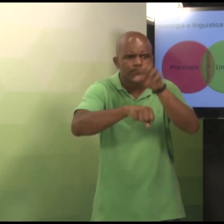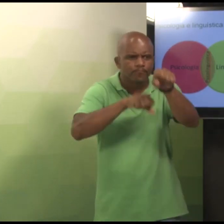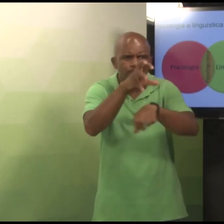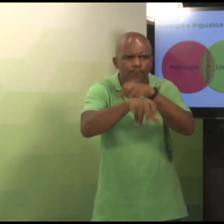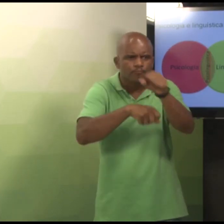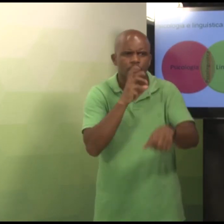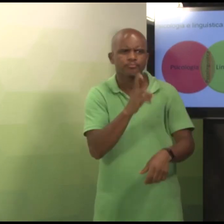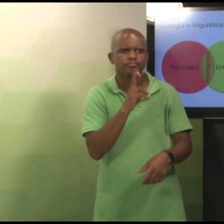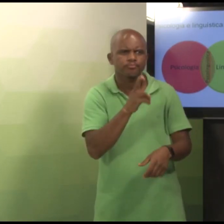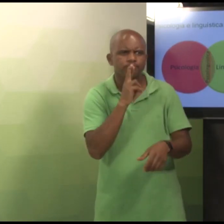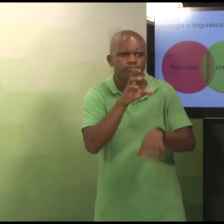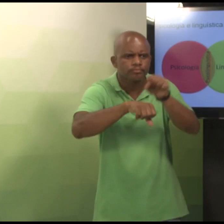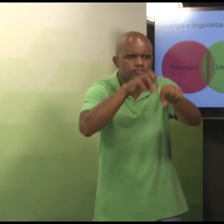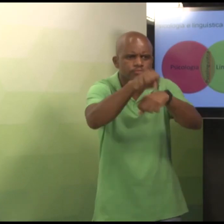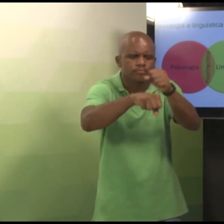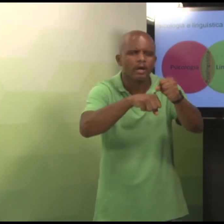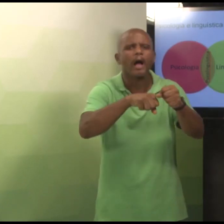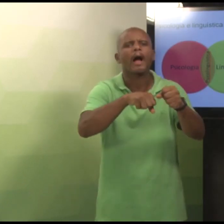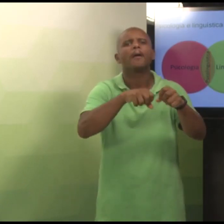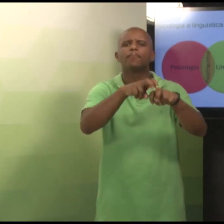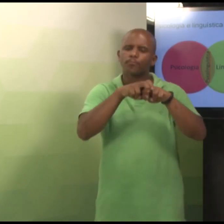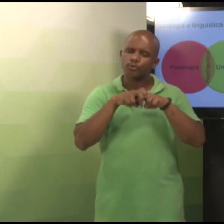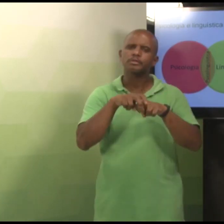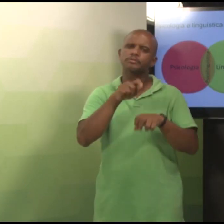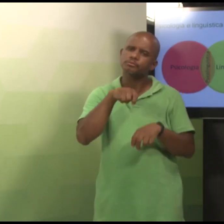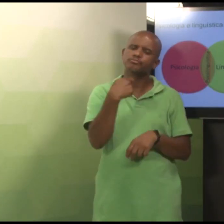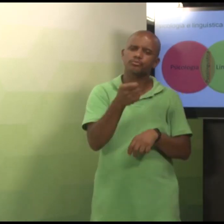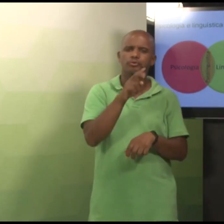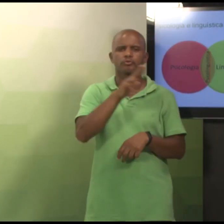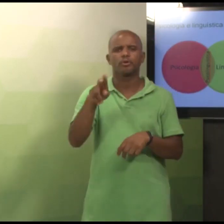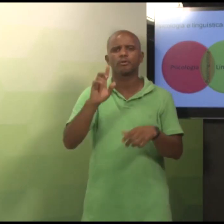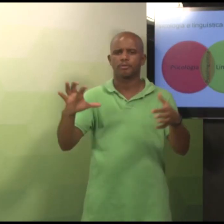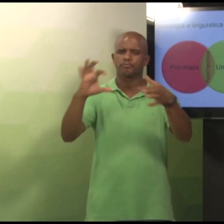desvinculadas, elas estavam atreladas na busca por respostas.